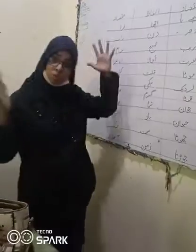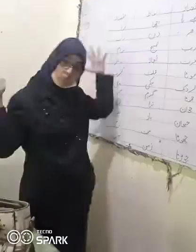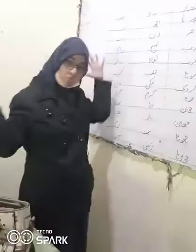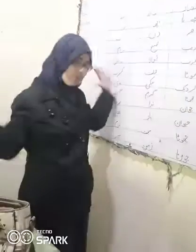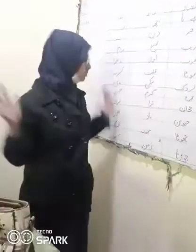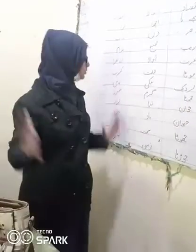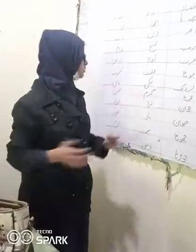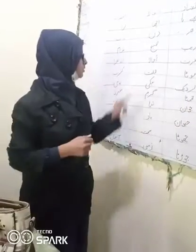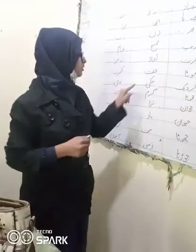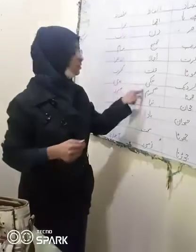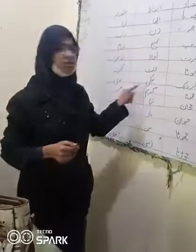कसरत,